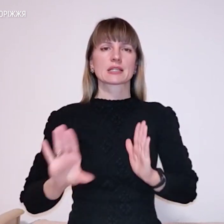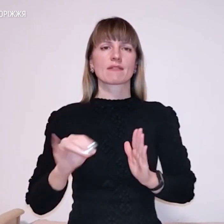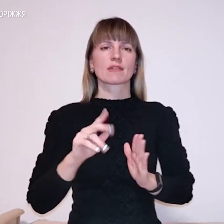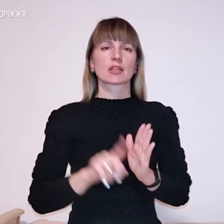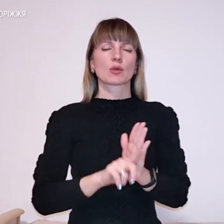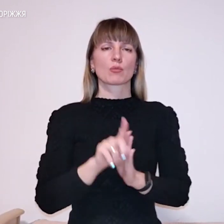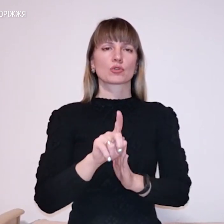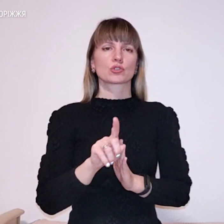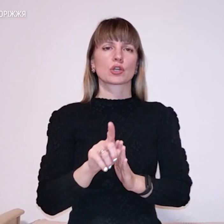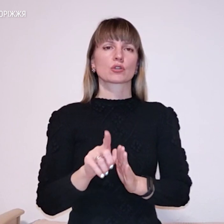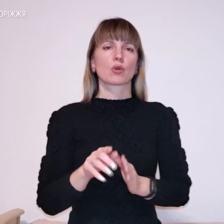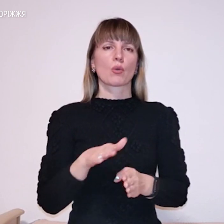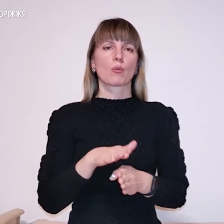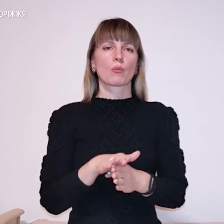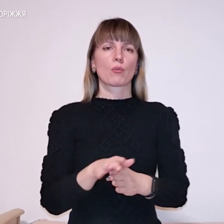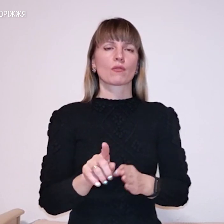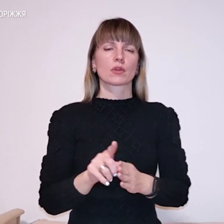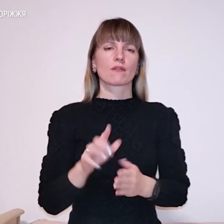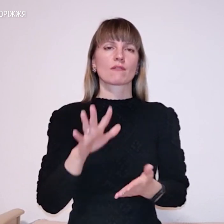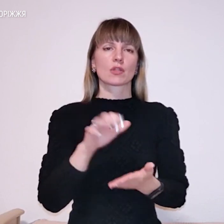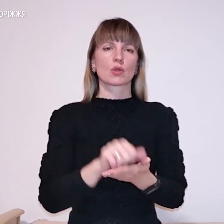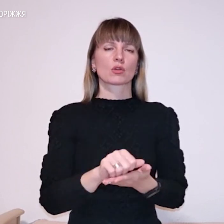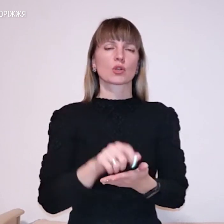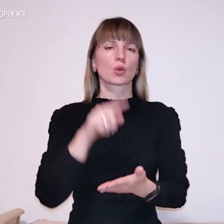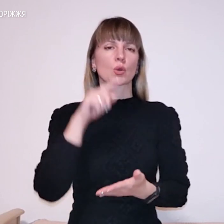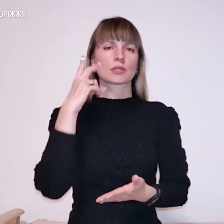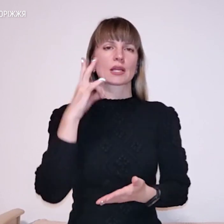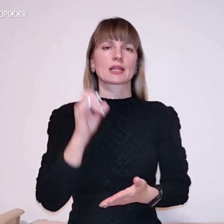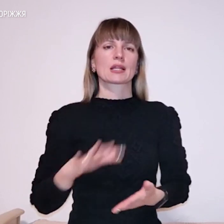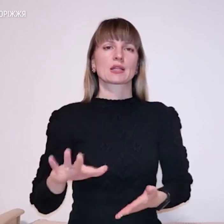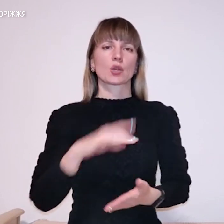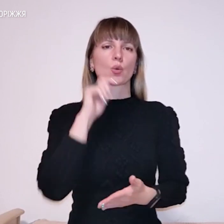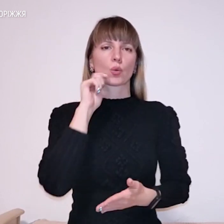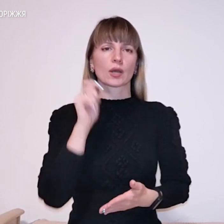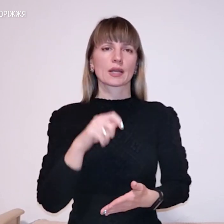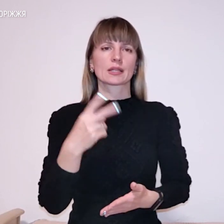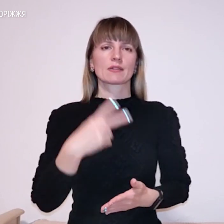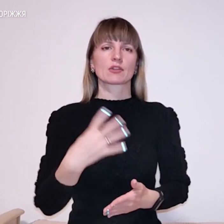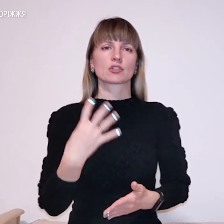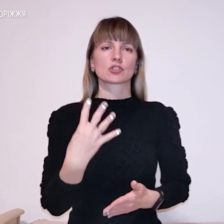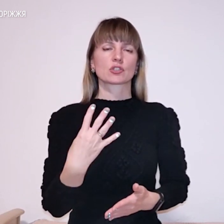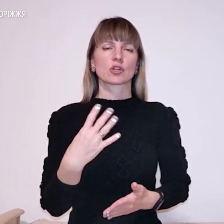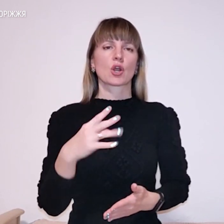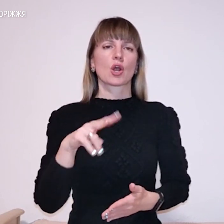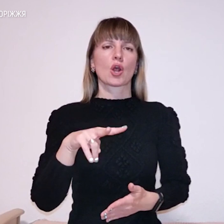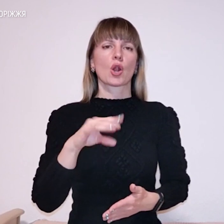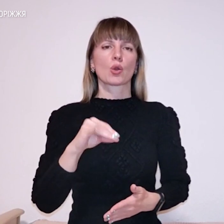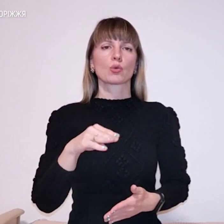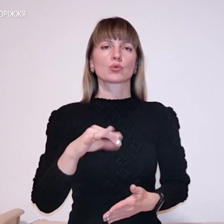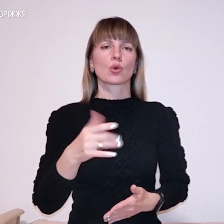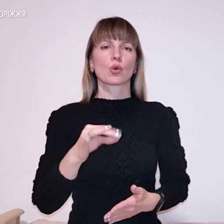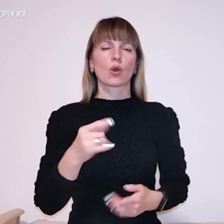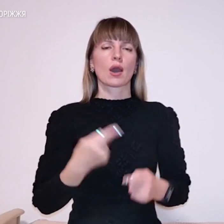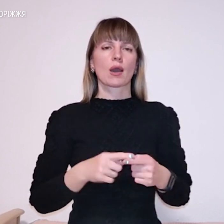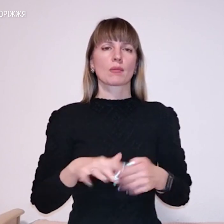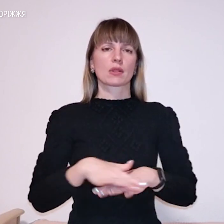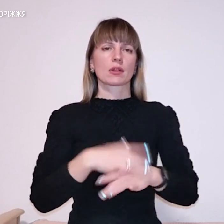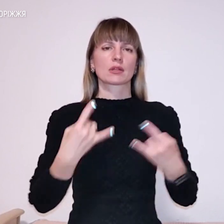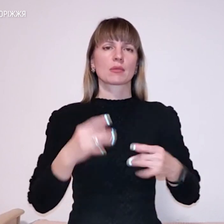початку повномасштабного вторгнення Російської Федерації на територію України, тобто з 24 лютого. Про це Суспільному розповіла